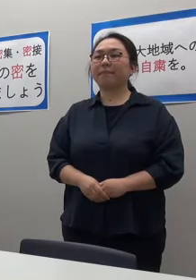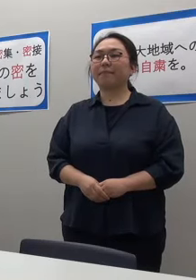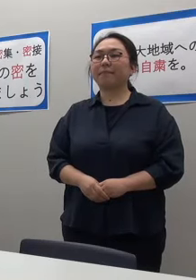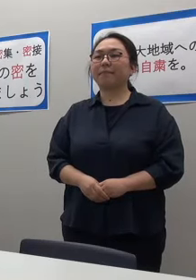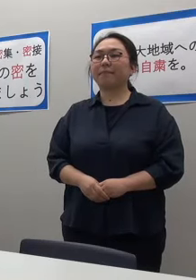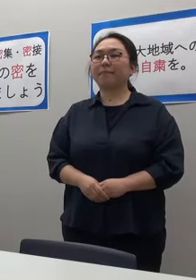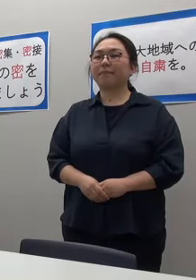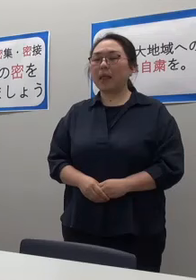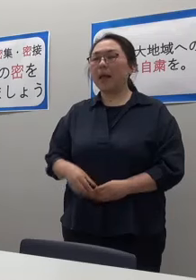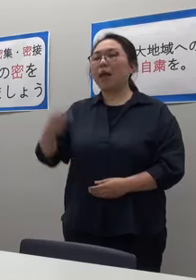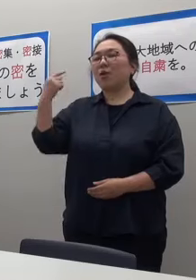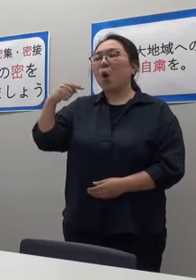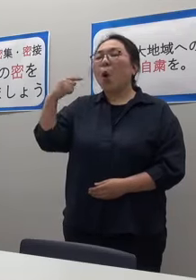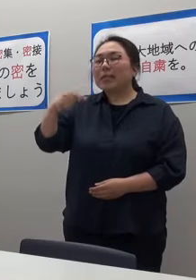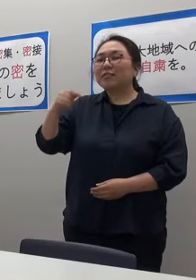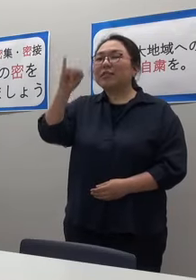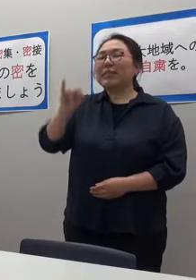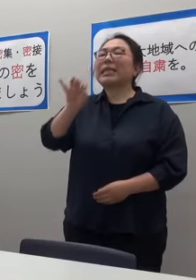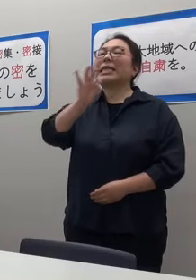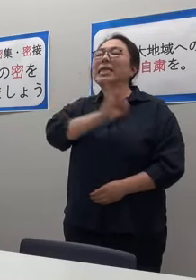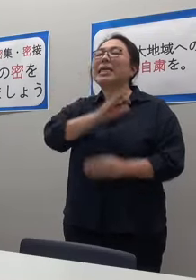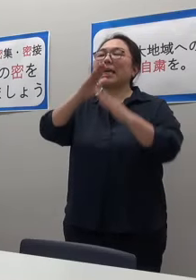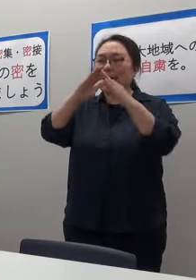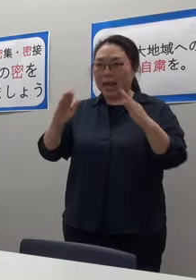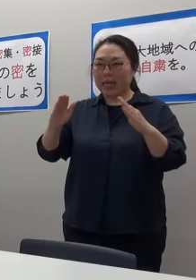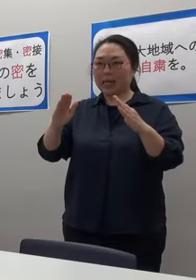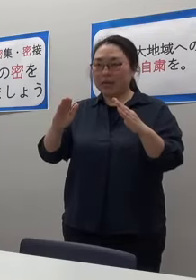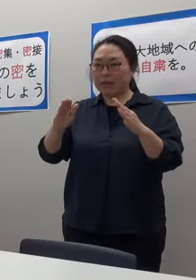失礼します。教育委員会の南雲と申します。4月30日まで